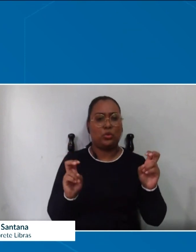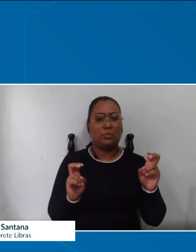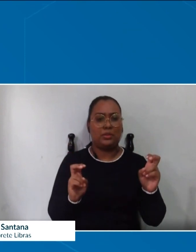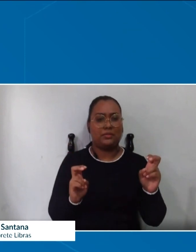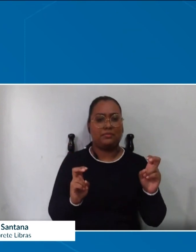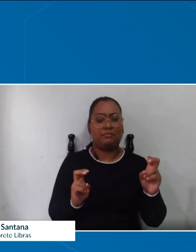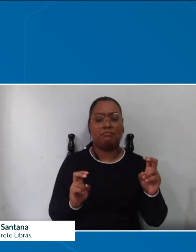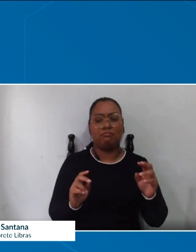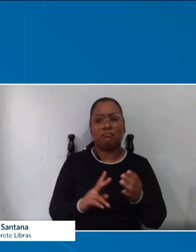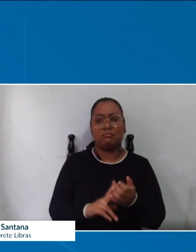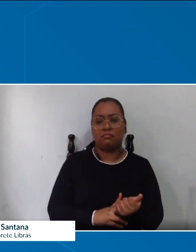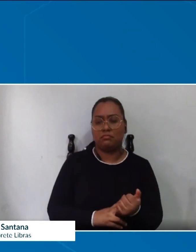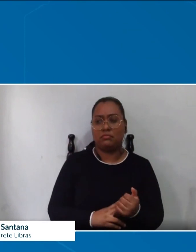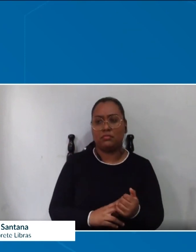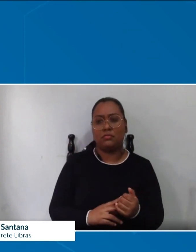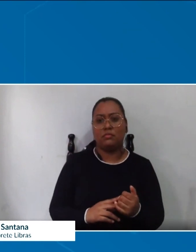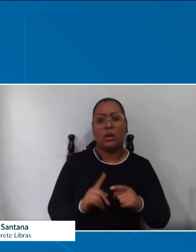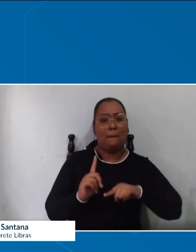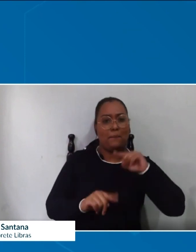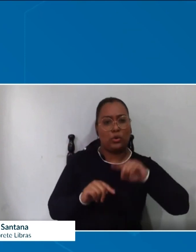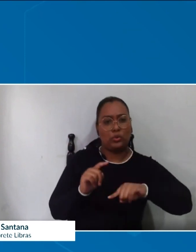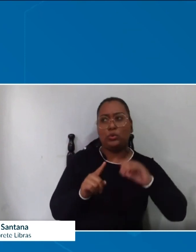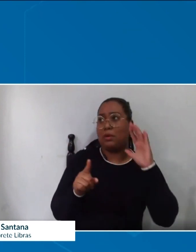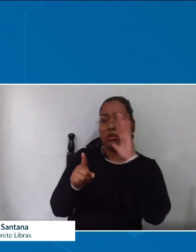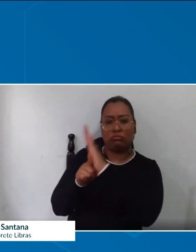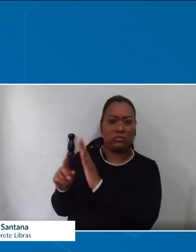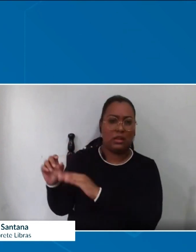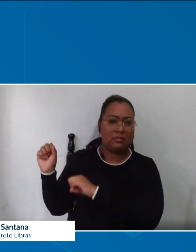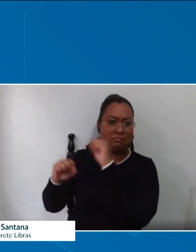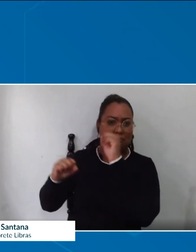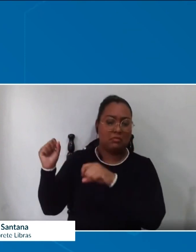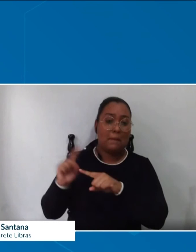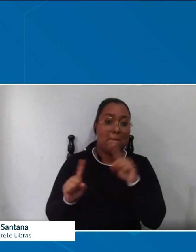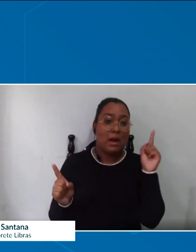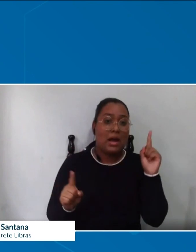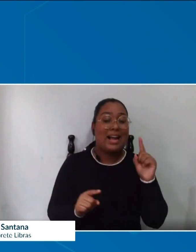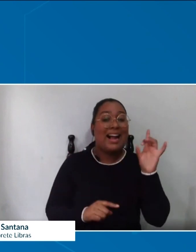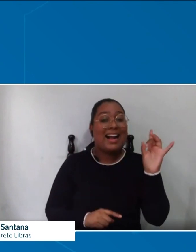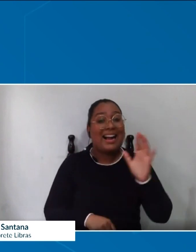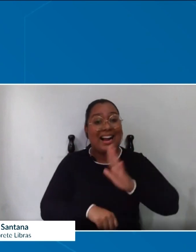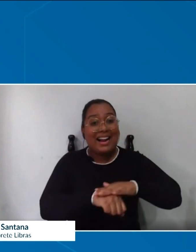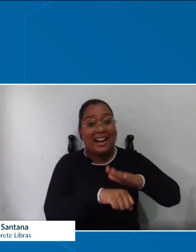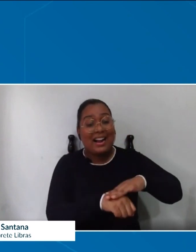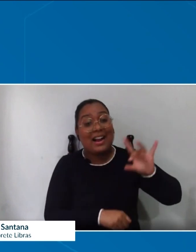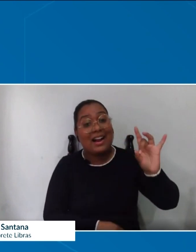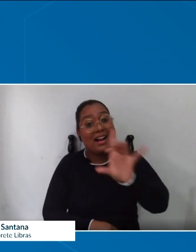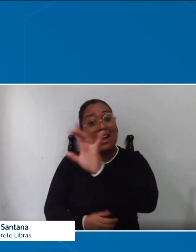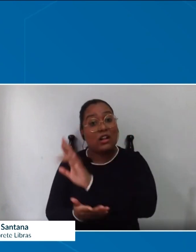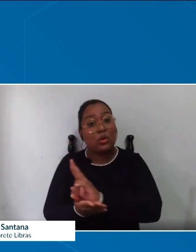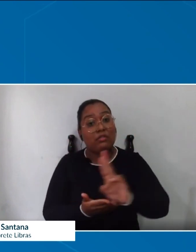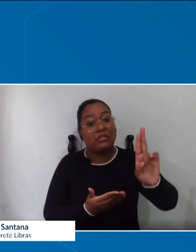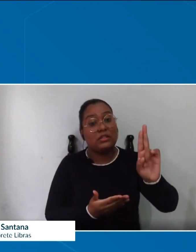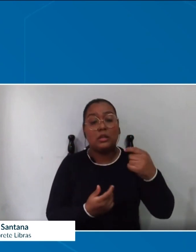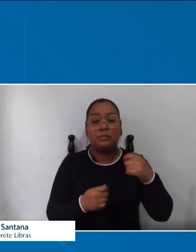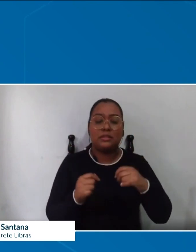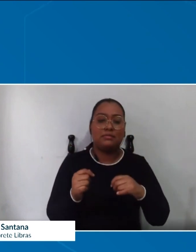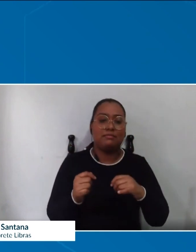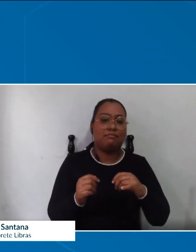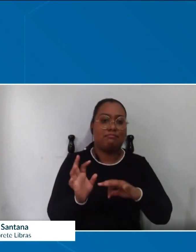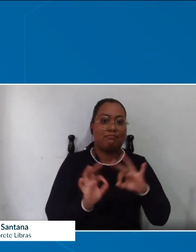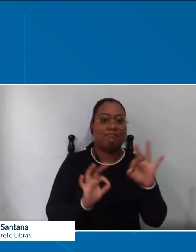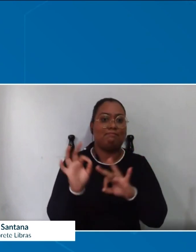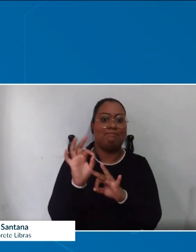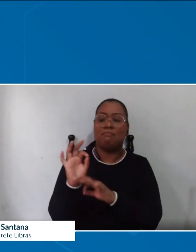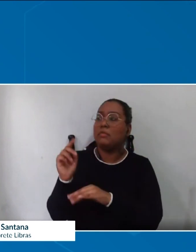às empresas, Letícia, cabe à universidade desenvolver as soluções. O repasse para as indústrias ele precisa